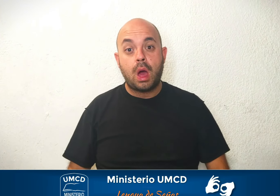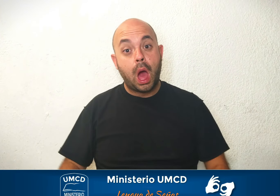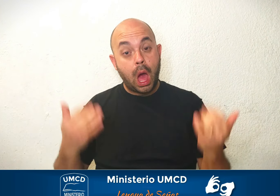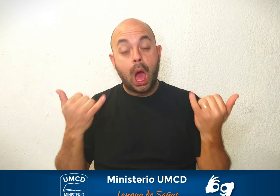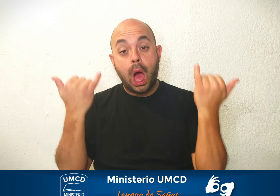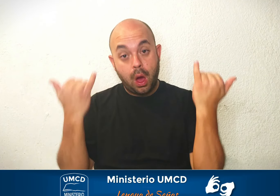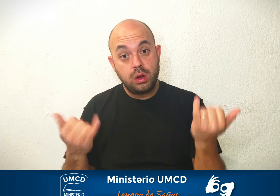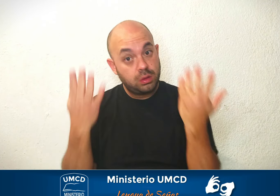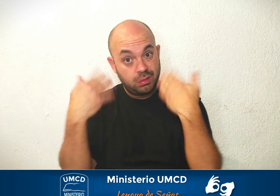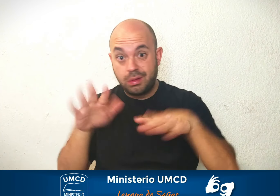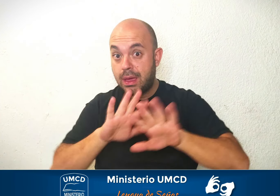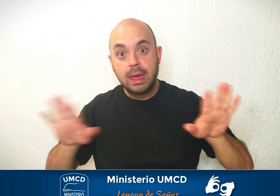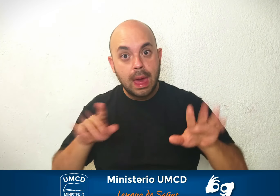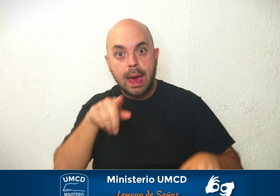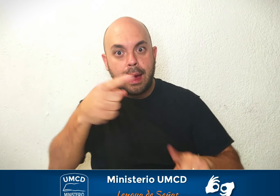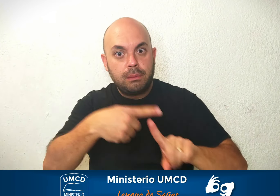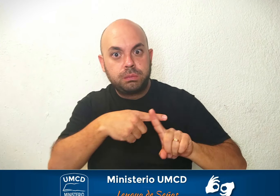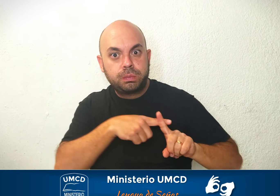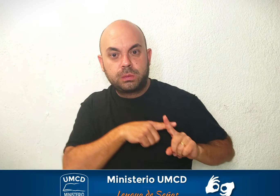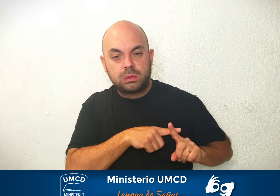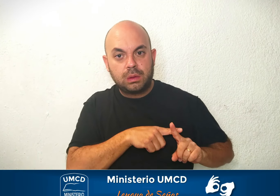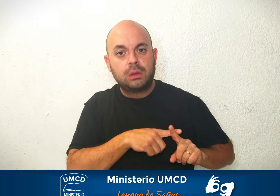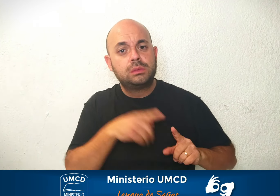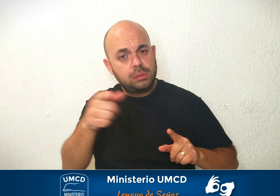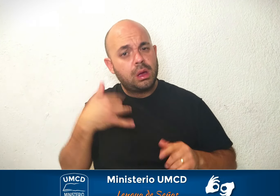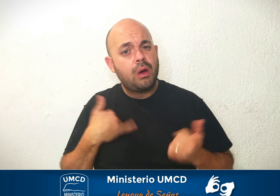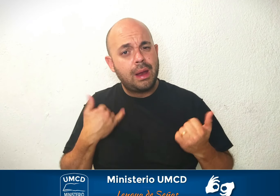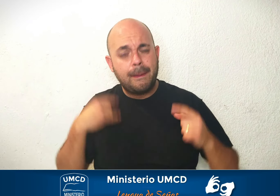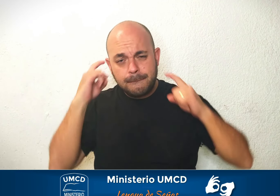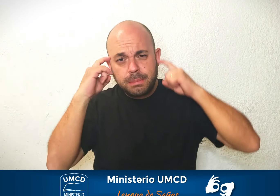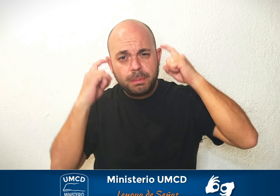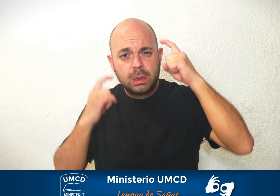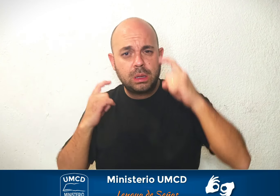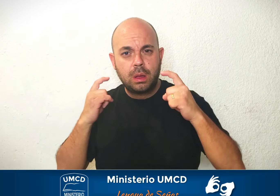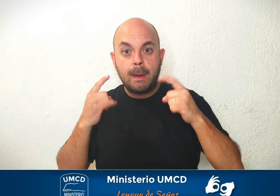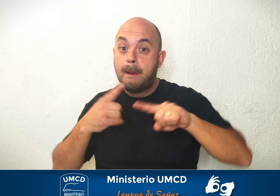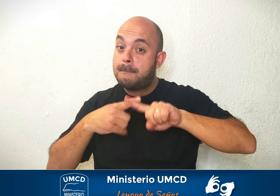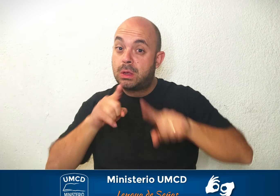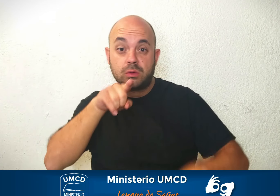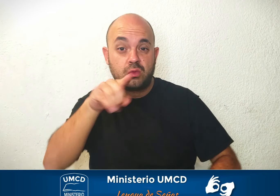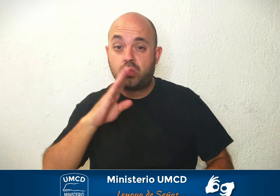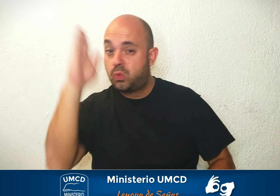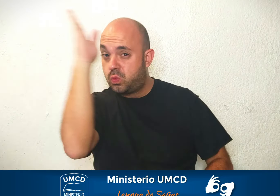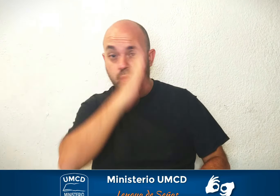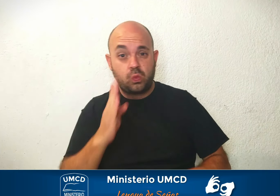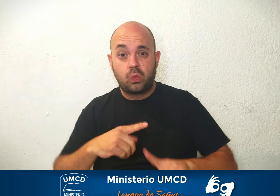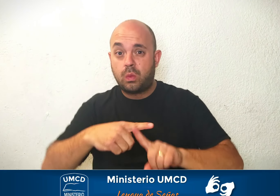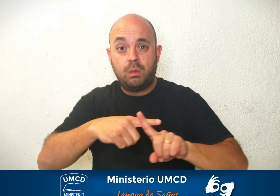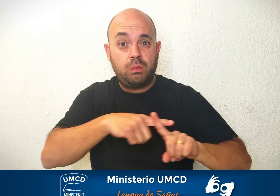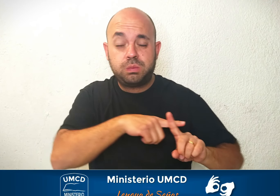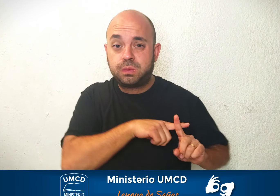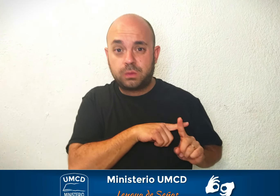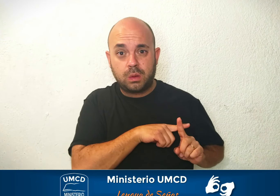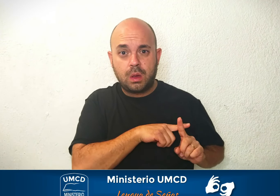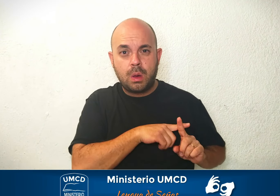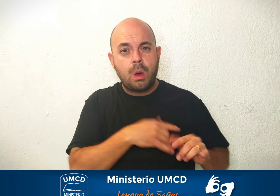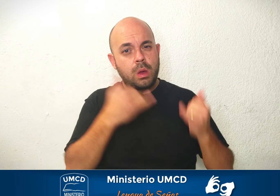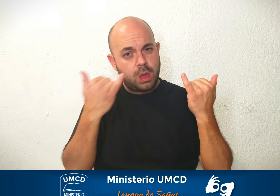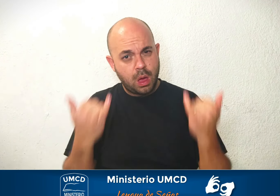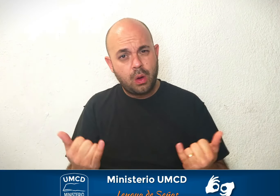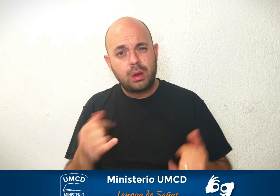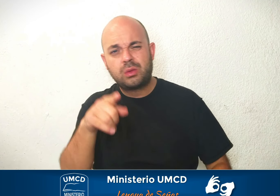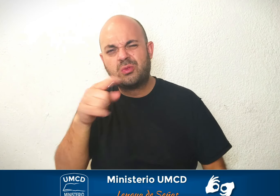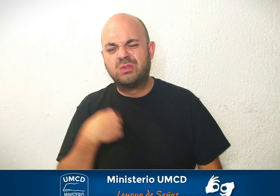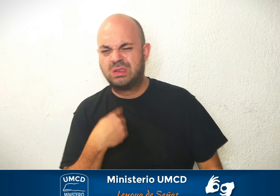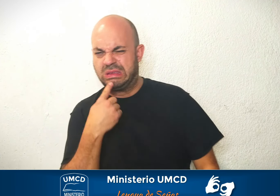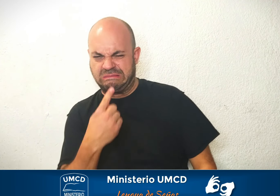usted no ha recibido a Cristo como su Señor y Salvador, es ahí donde yo le animo a que considere esto. Tal vez usted recién está escuchando